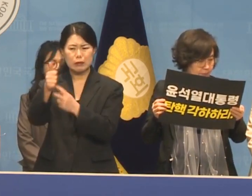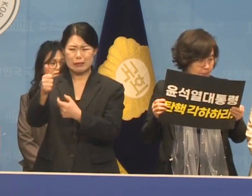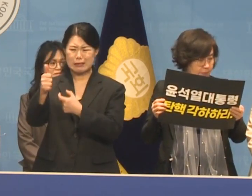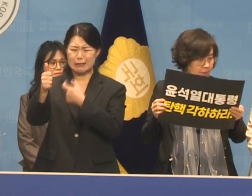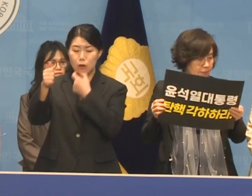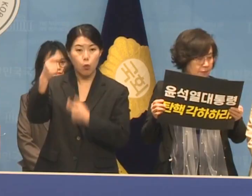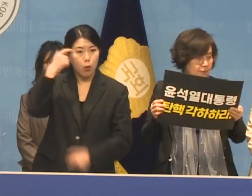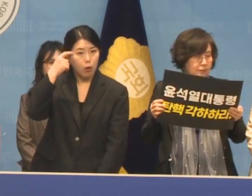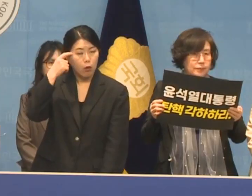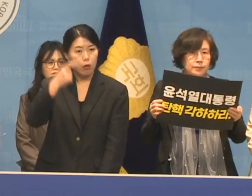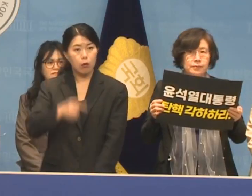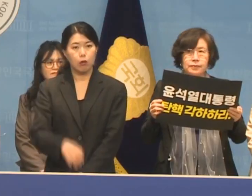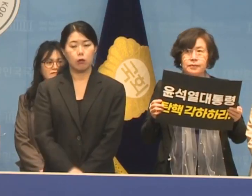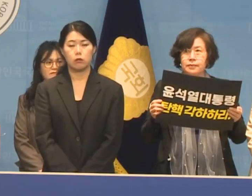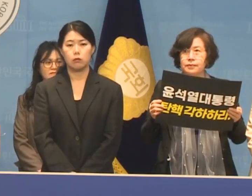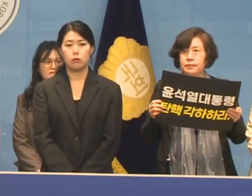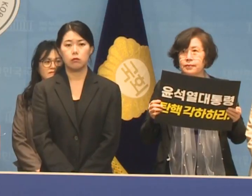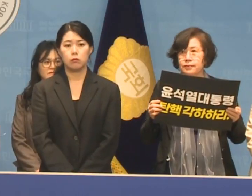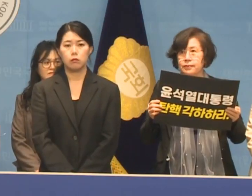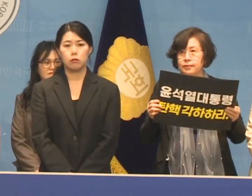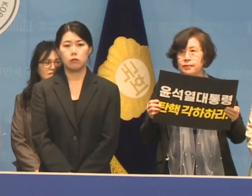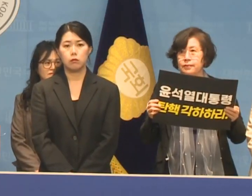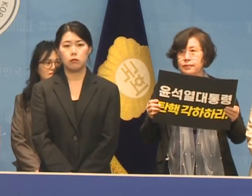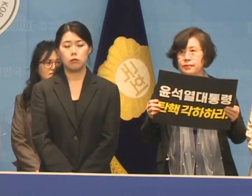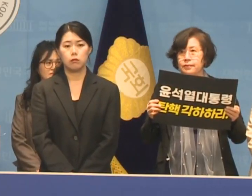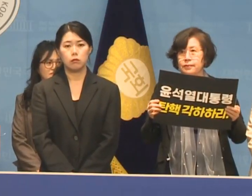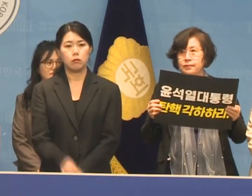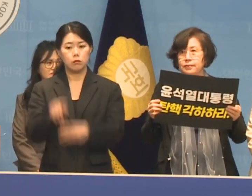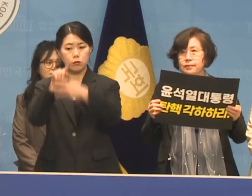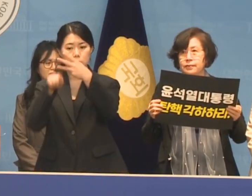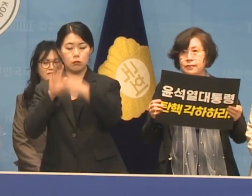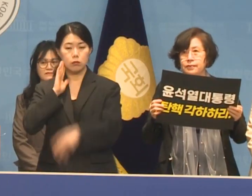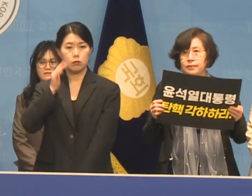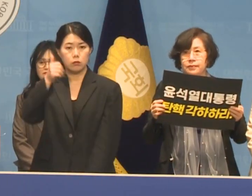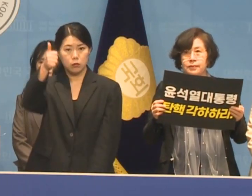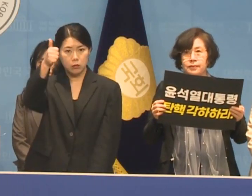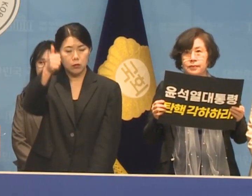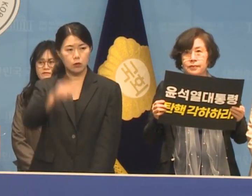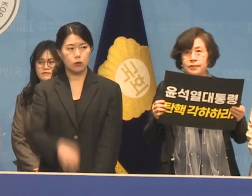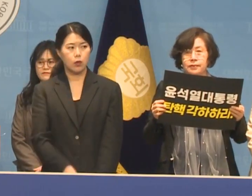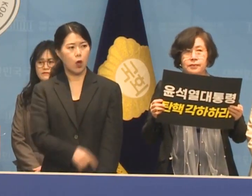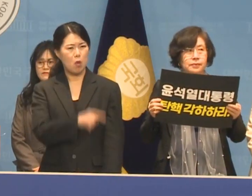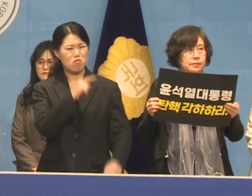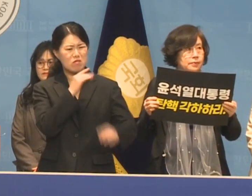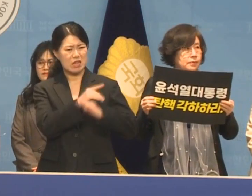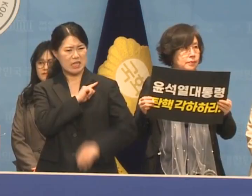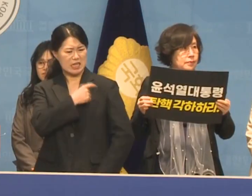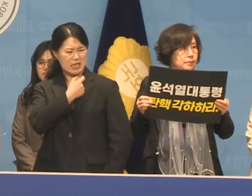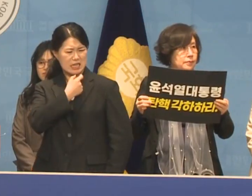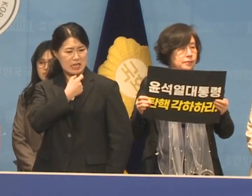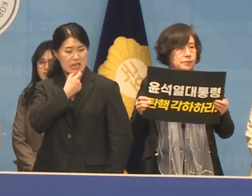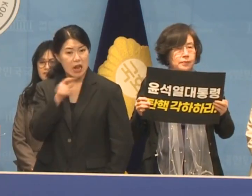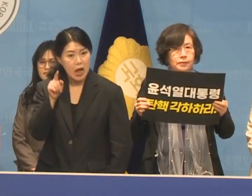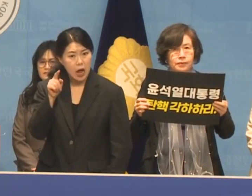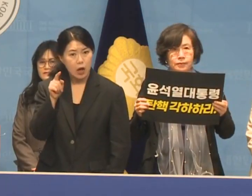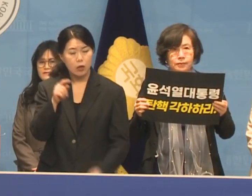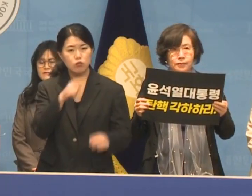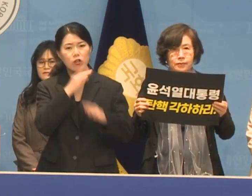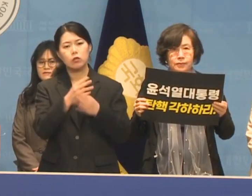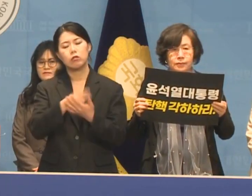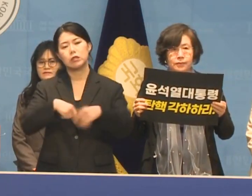싫어할까? 그것은 윤석열 대통령이 북한이 가장 싫어하는 정상적인